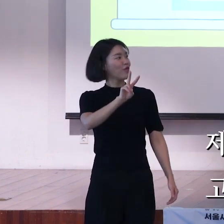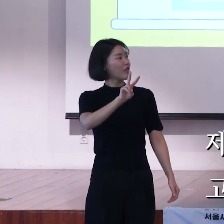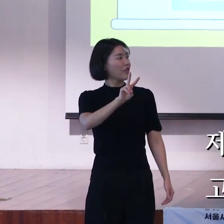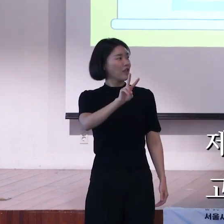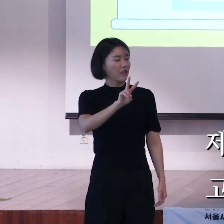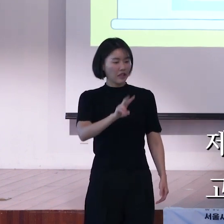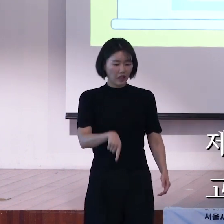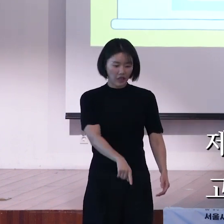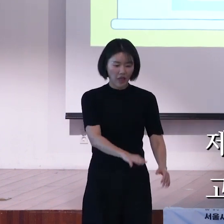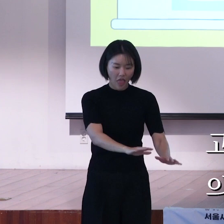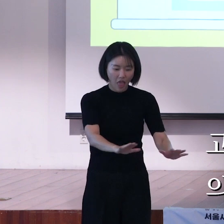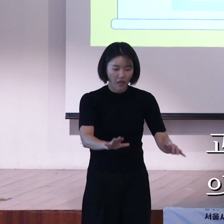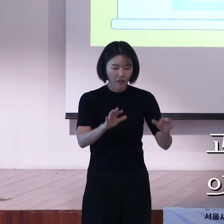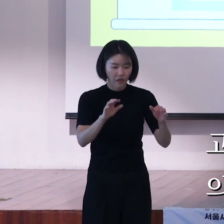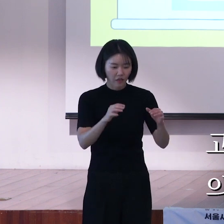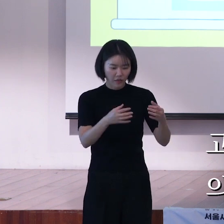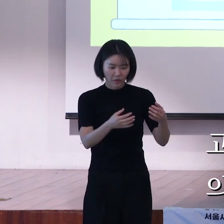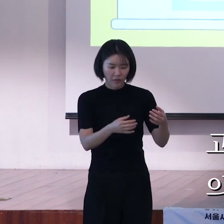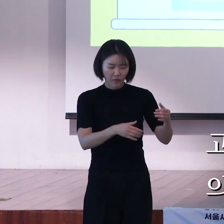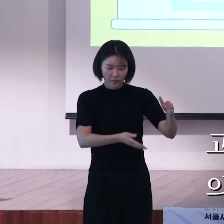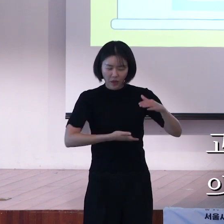이 아이들의 고민은 정말